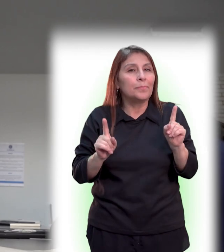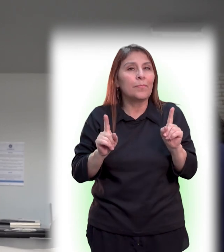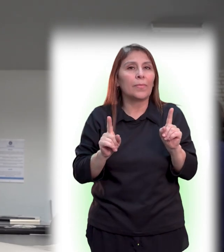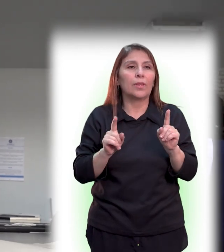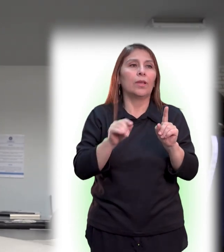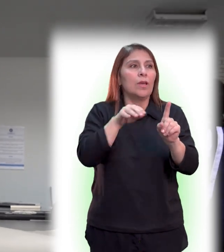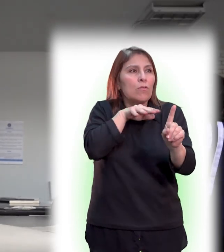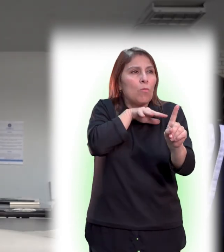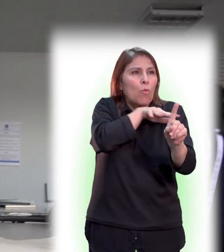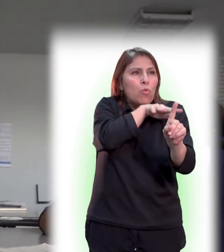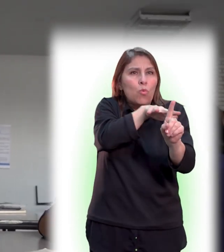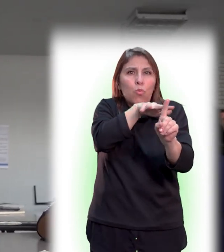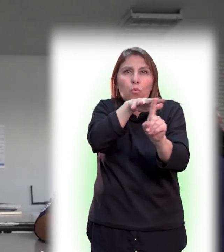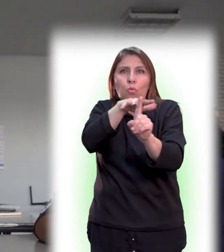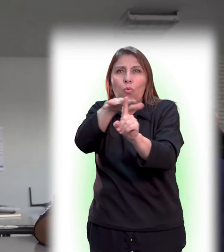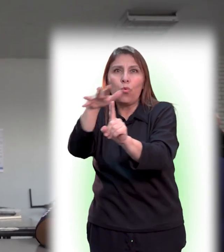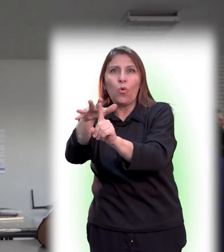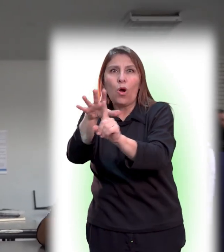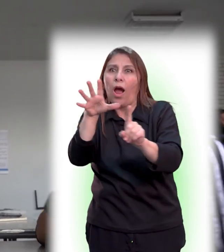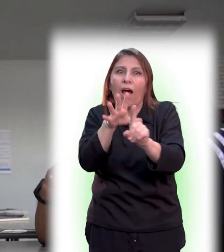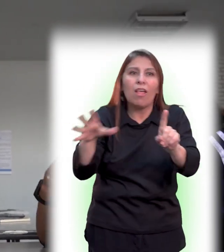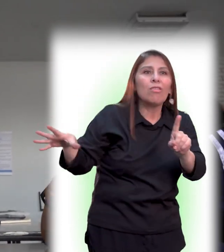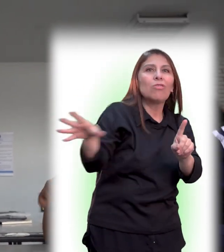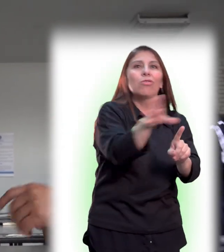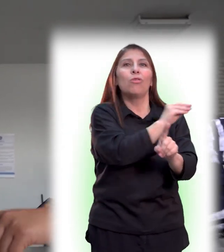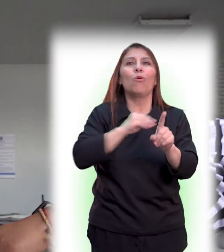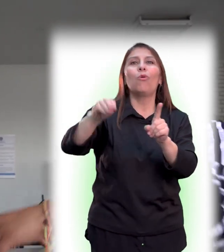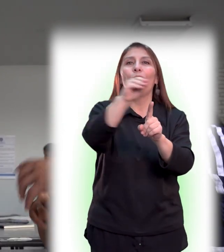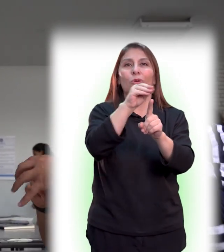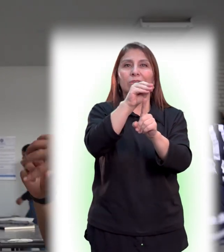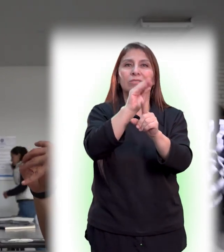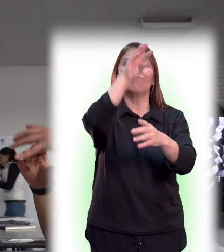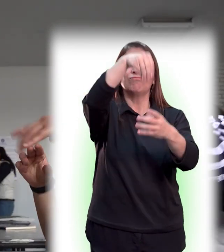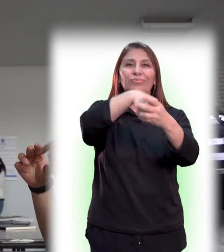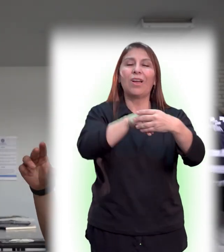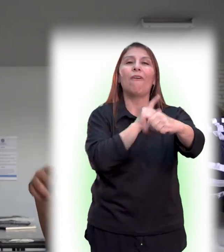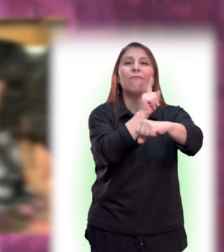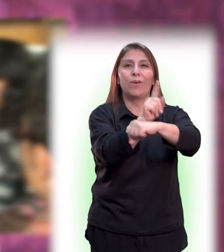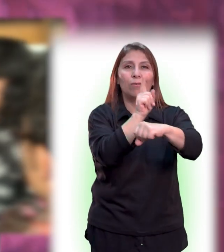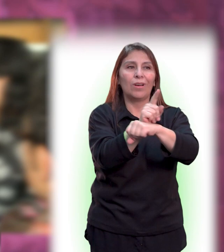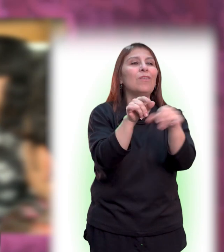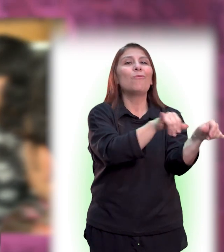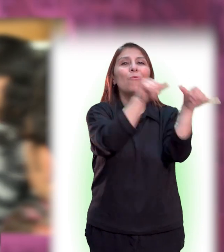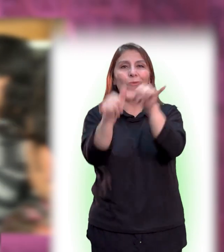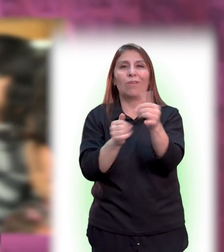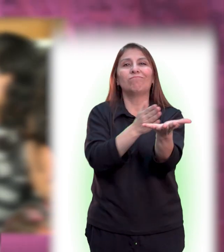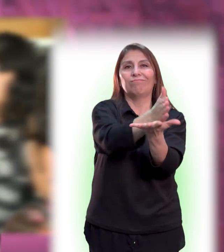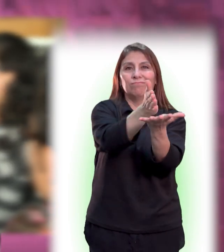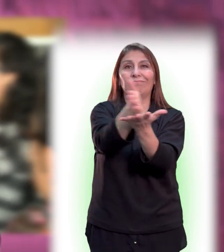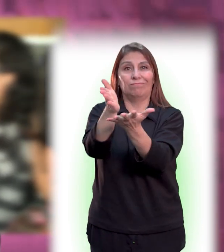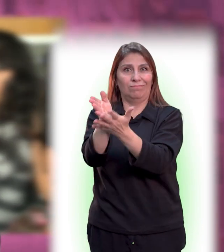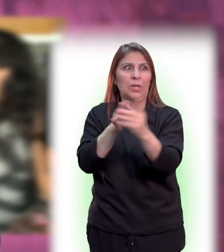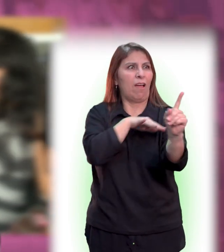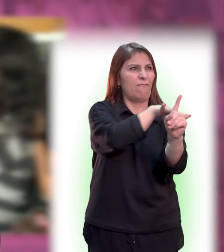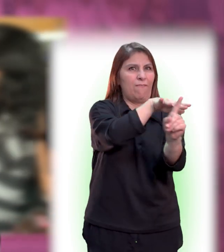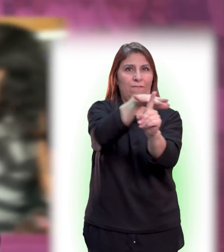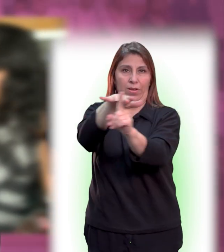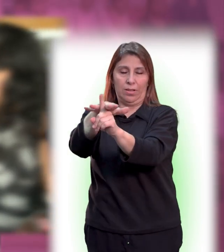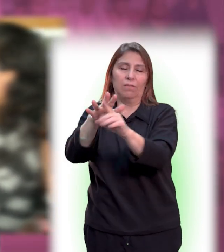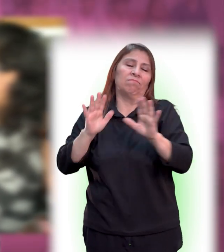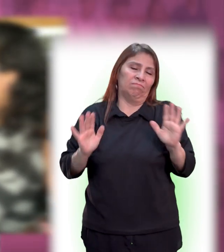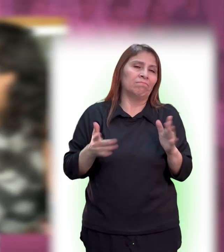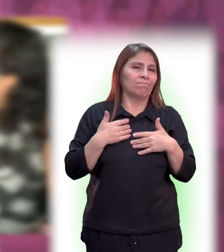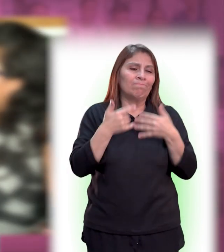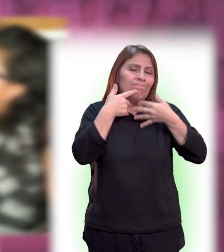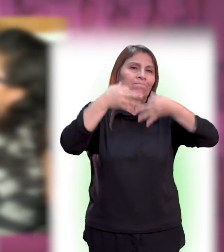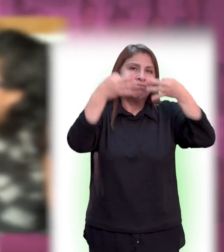irradia y hace un efecto resonancia en todas las facultades y los programas. Que si bien es cierto, Manos y Pensamiento no está